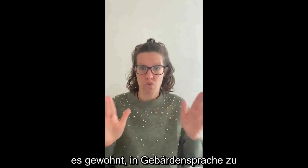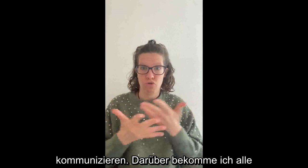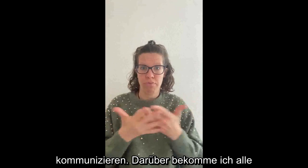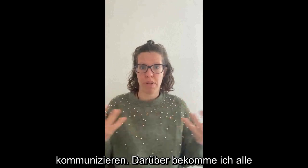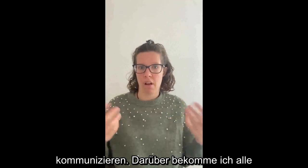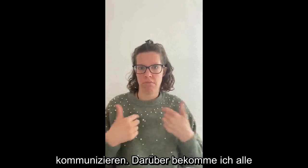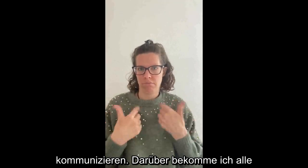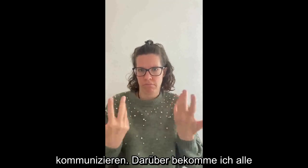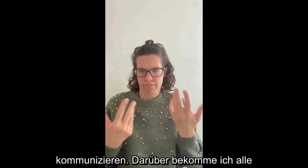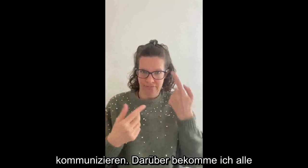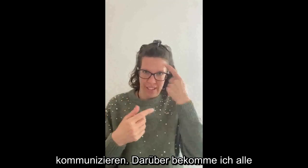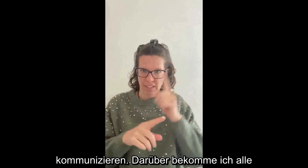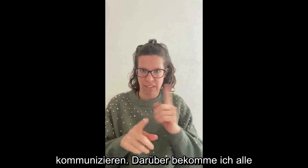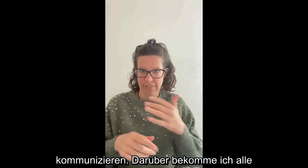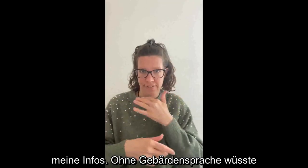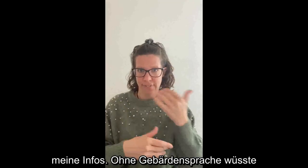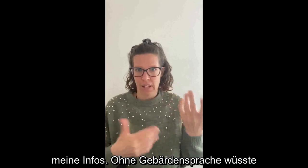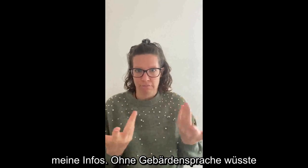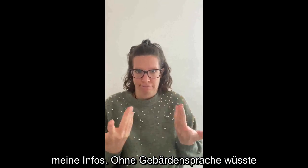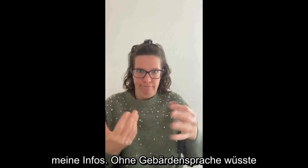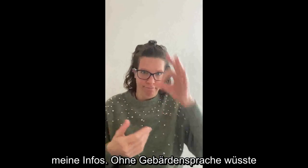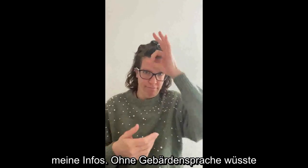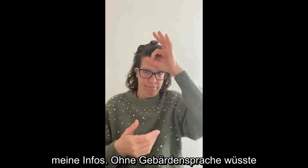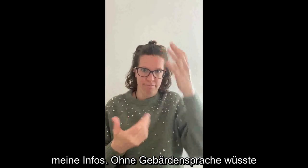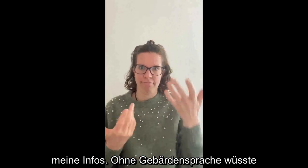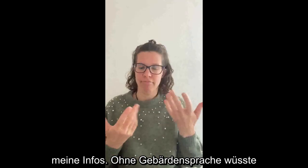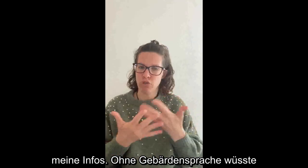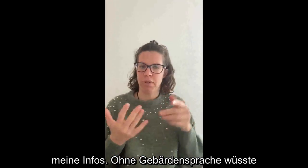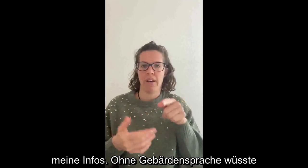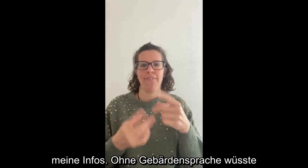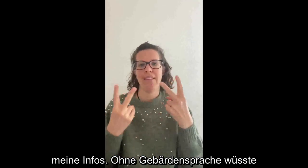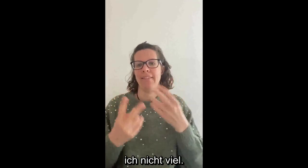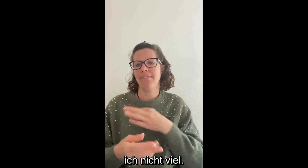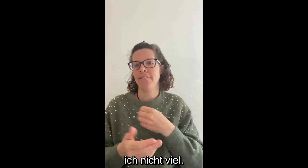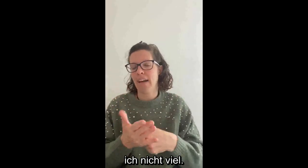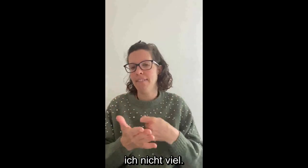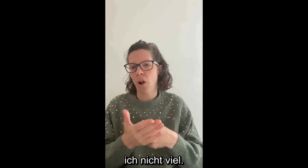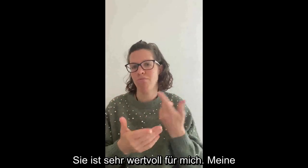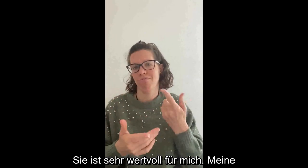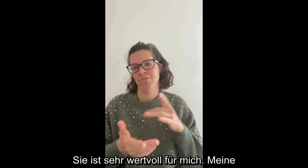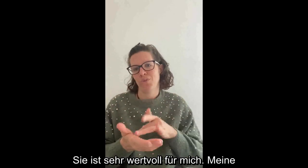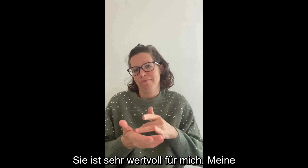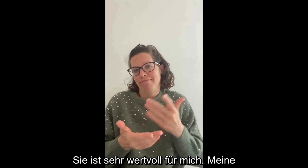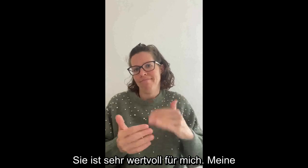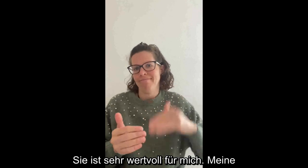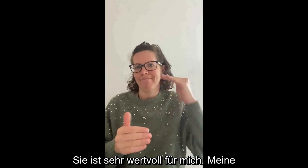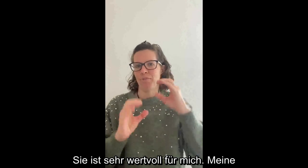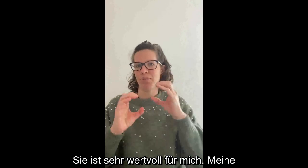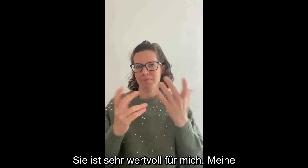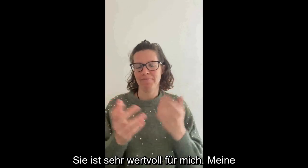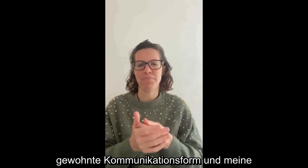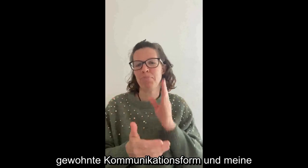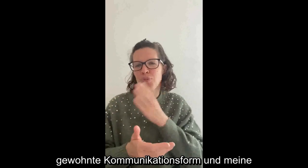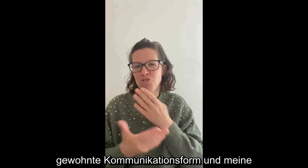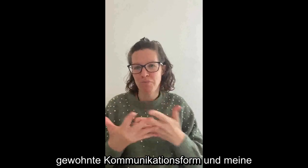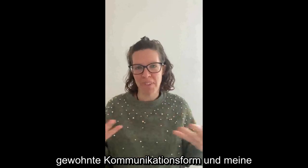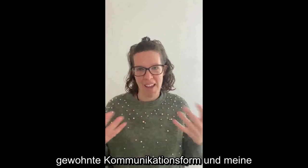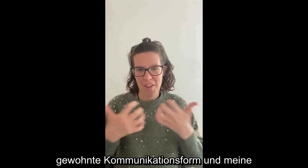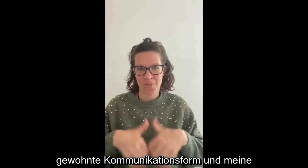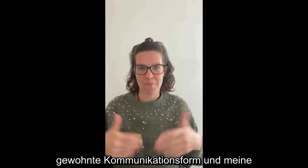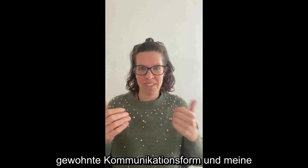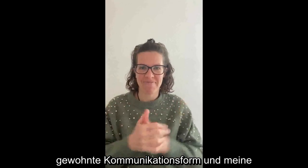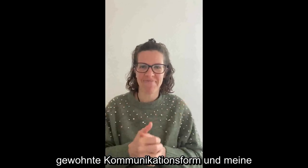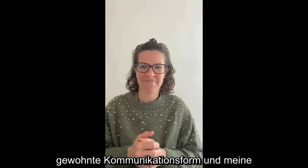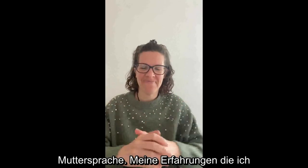Gebärdensprache zu kommunizieren darüber bekomme ich alle meine Infos ohne Gebärdensprache wüsste ich nicht viel sie ist sehr wertvoll für mich meine gewohnte